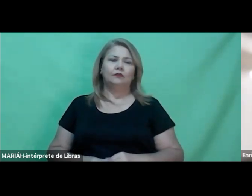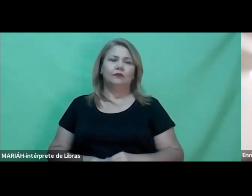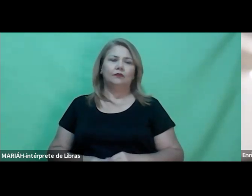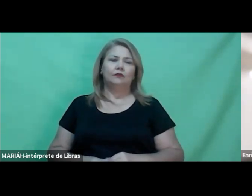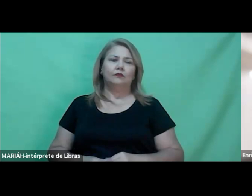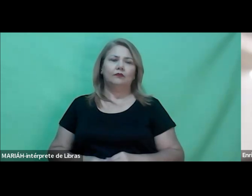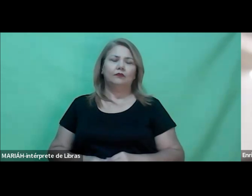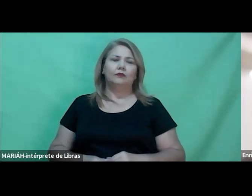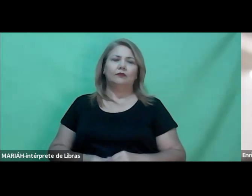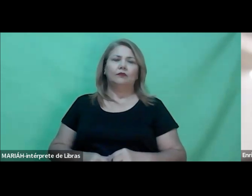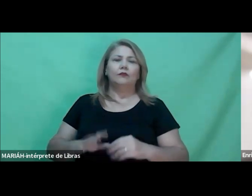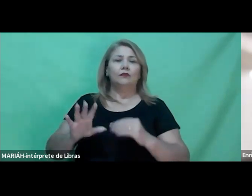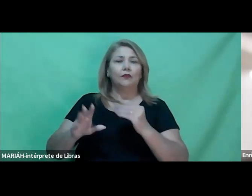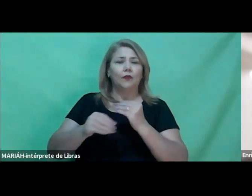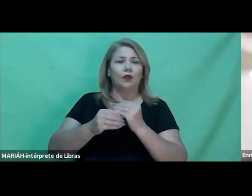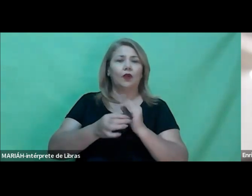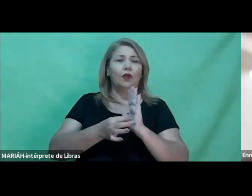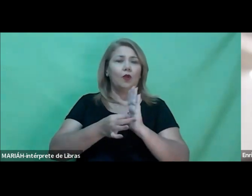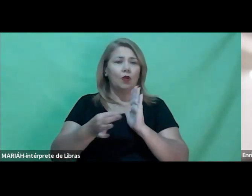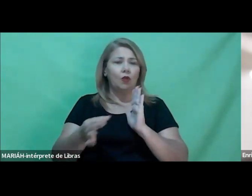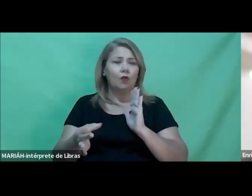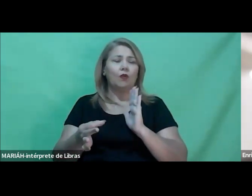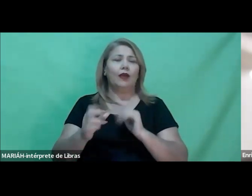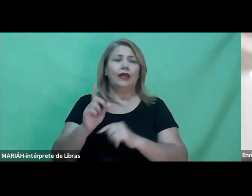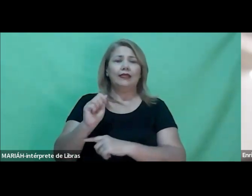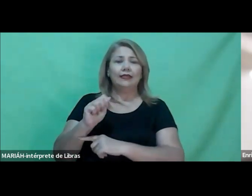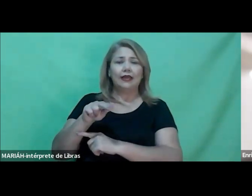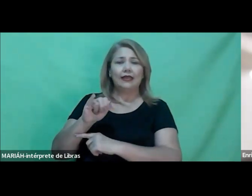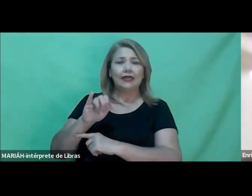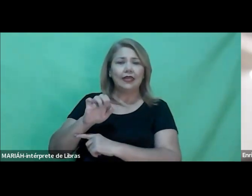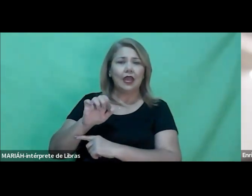Álvarez con respecto al tema